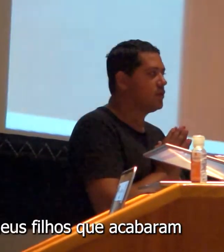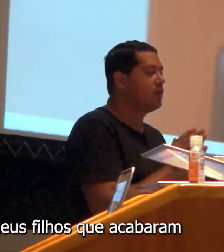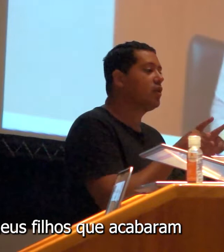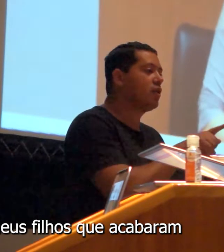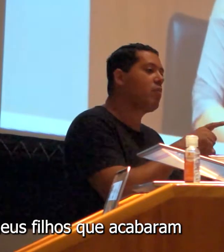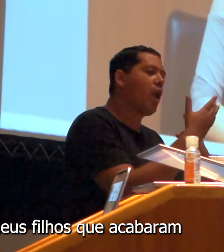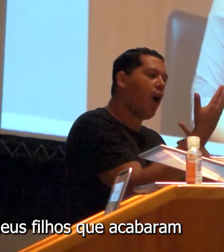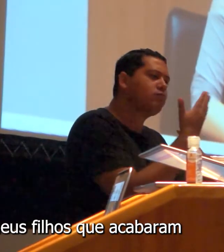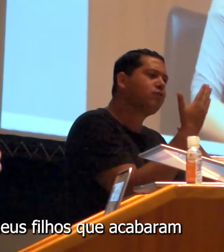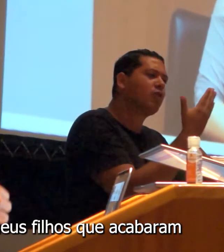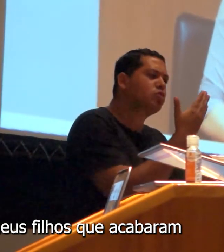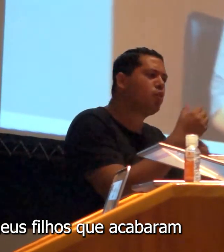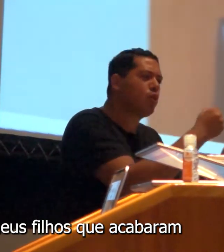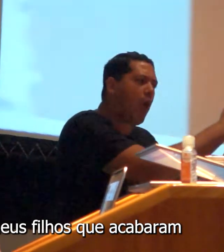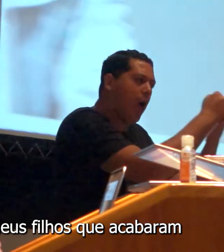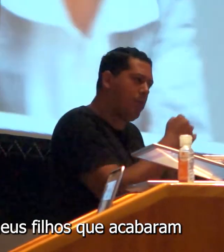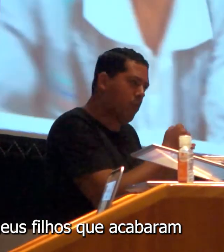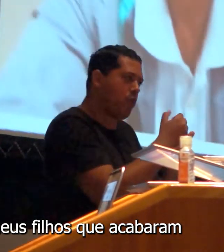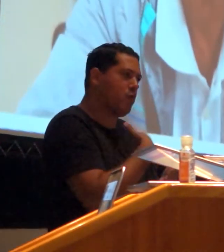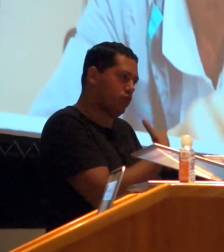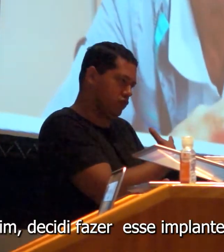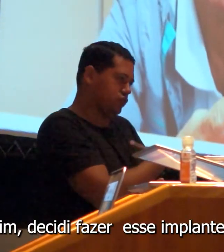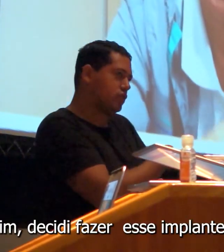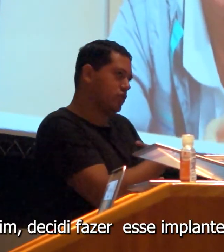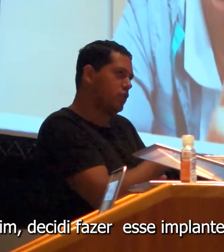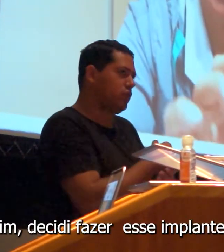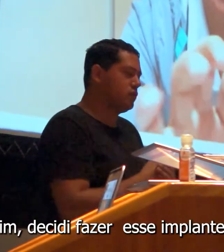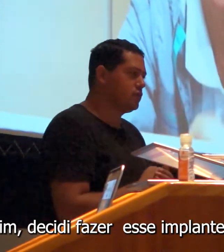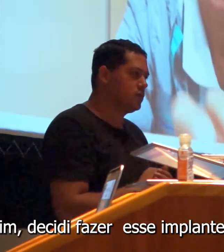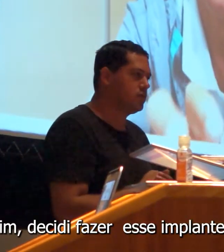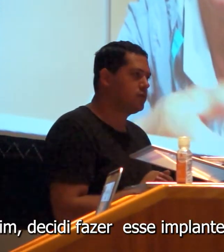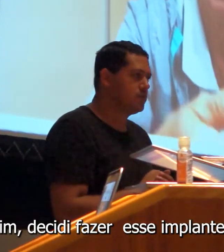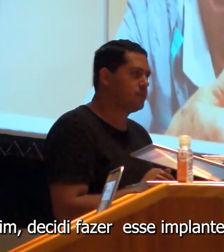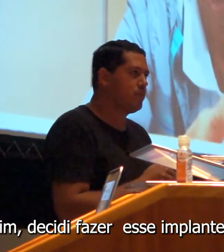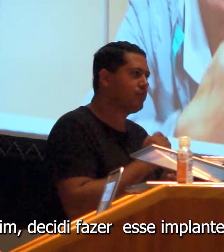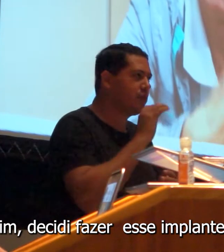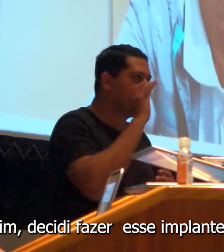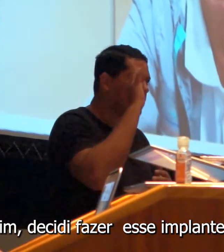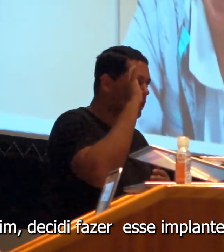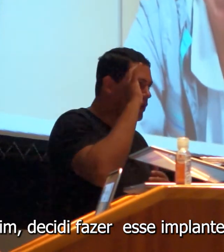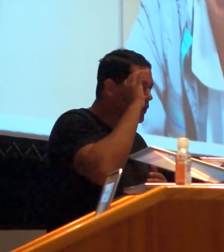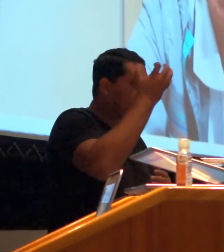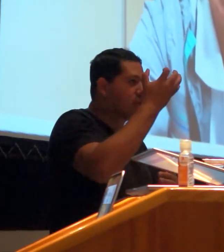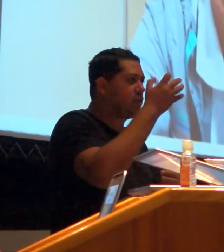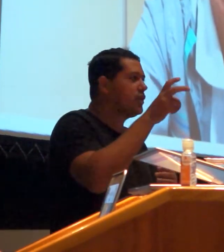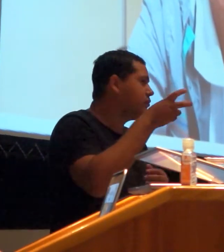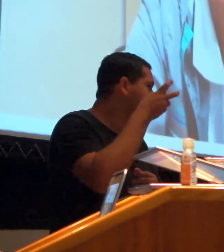meus filhos, que acabaram, digamos assim, decidindo em fazer esse